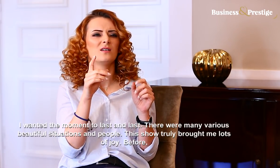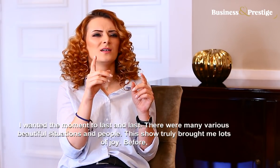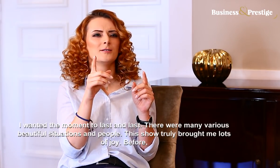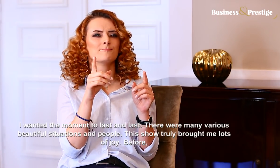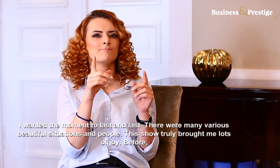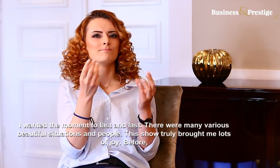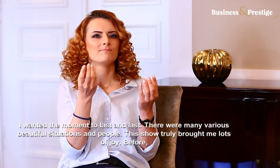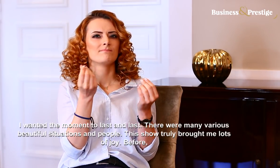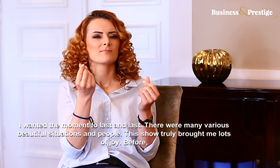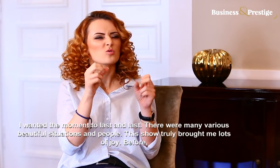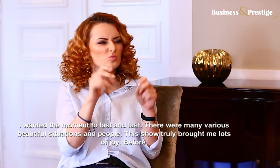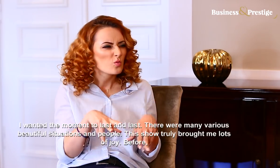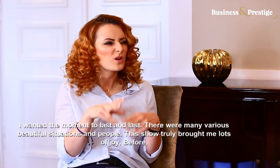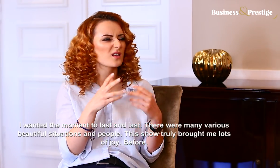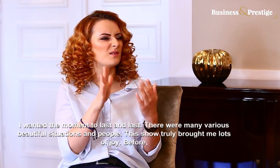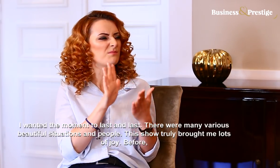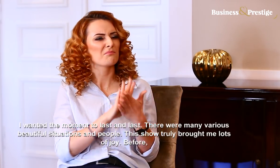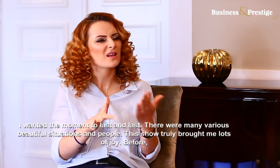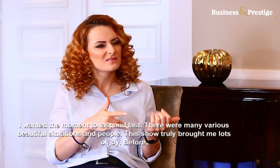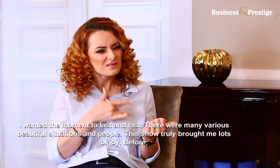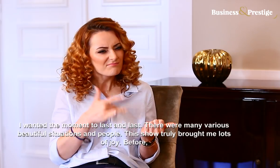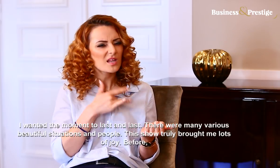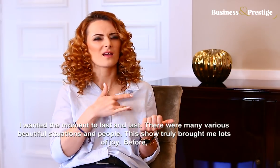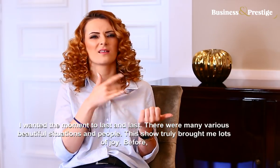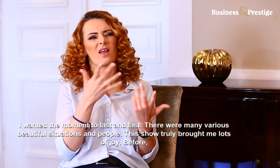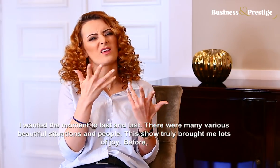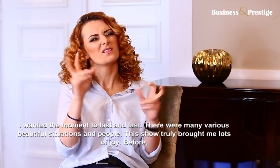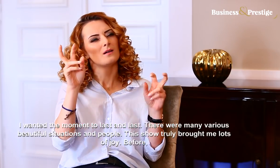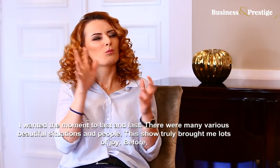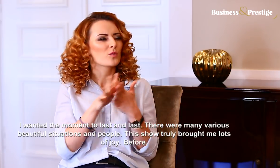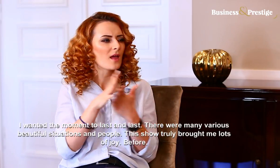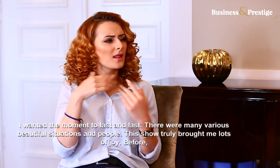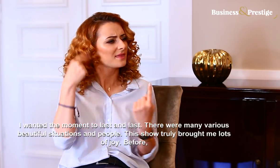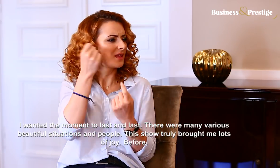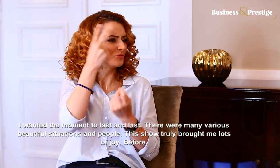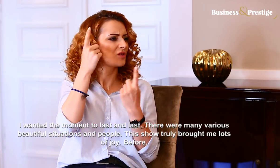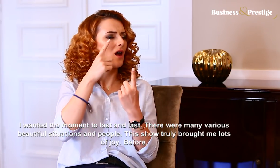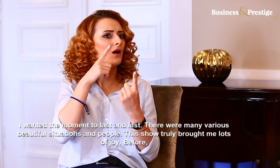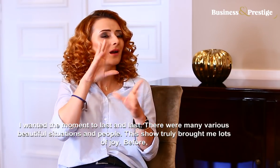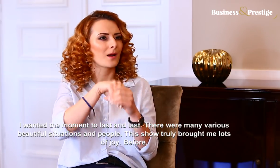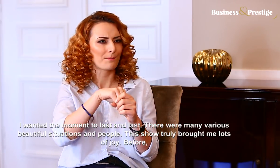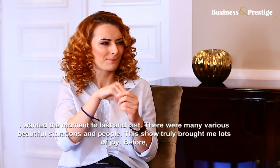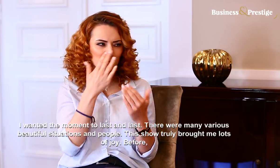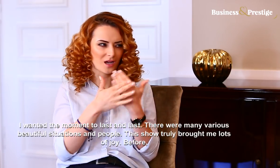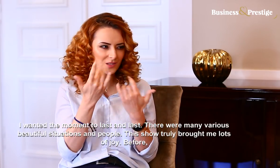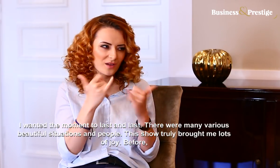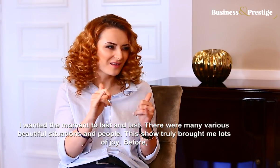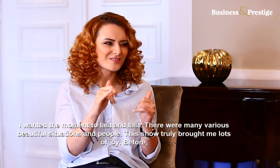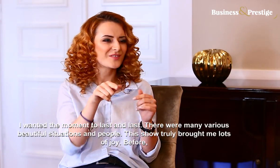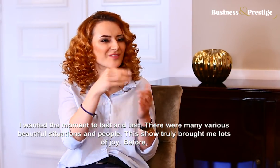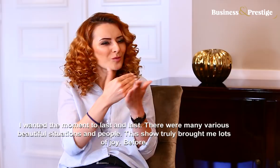trwała. Było dużo różnych pięknych sytuacji, ludzi. Ten program naprawdę dał mi dużo, dużo radości.